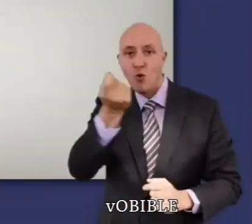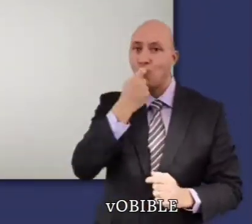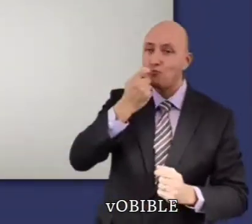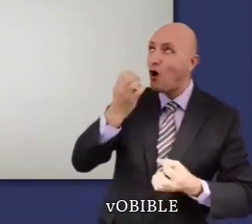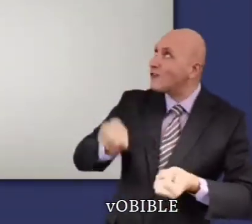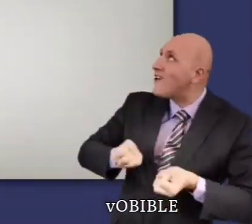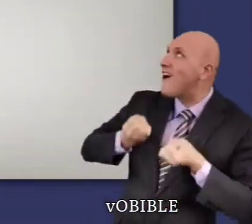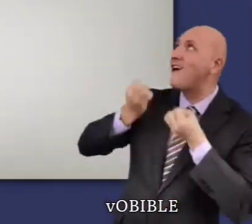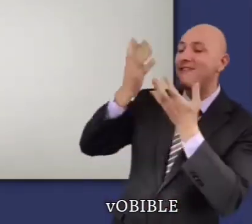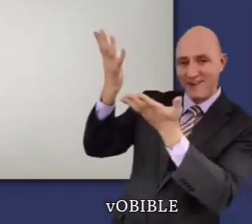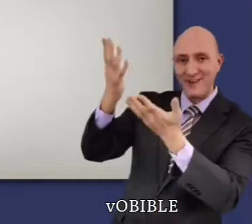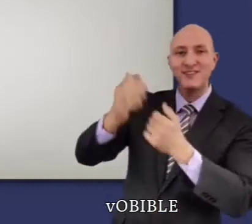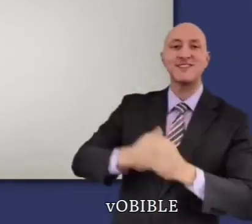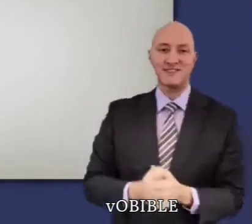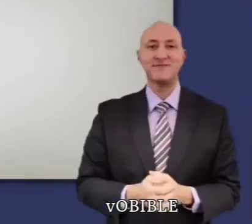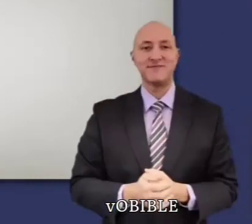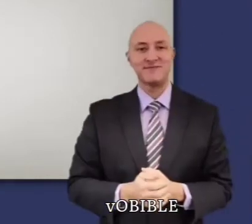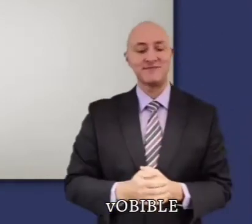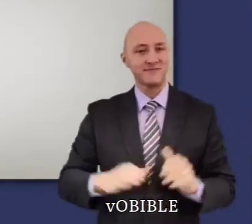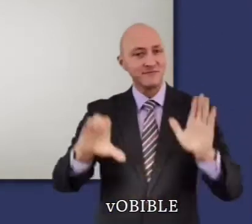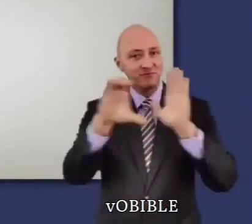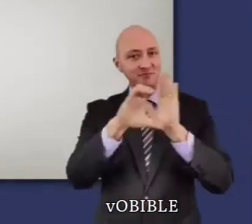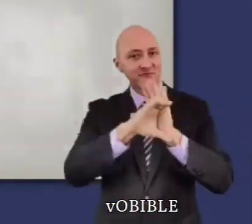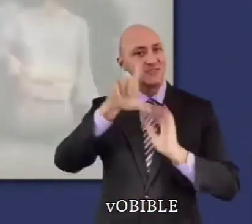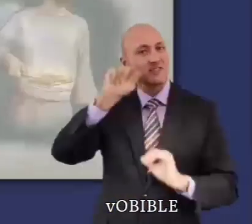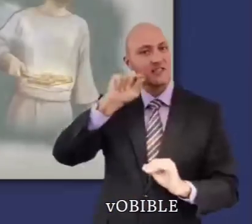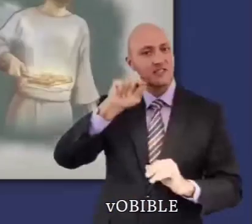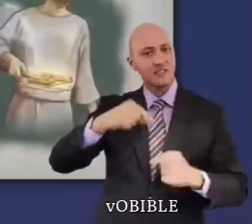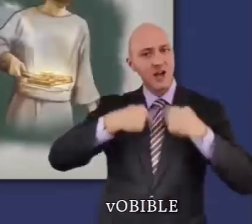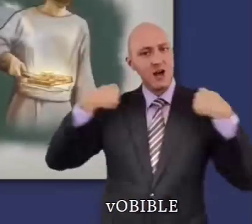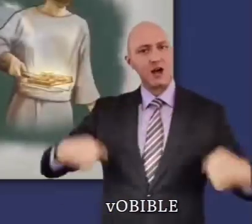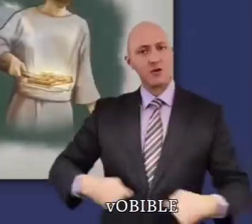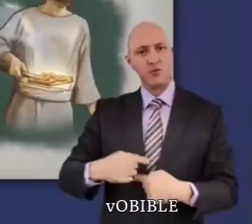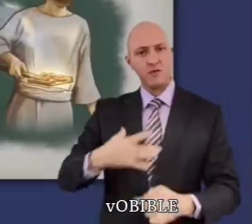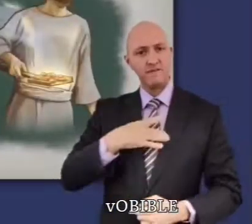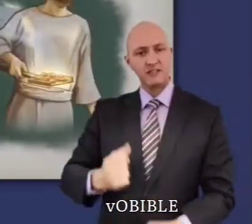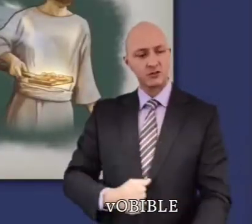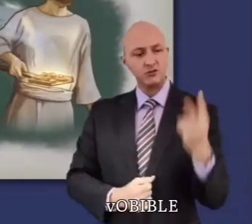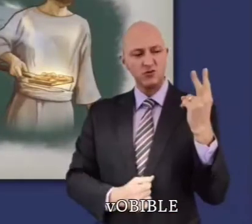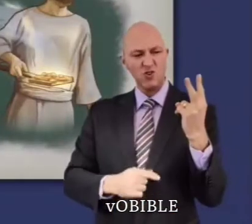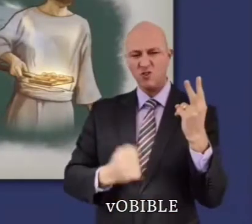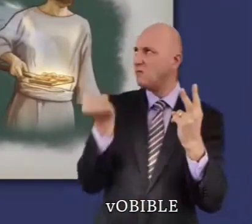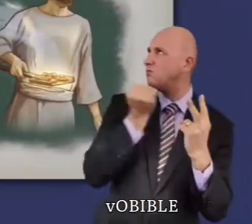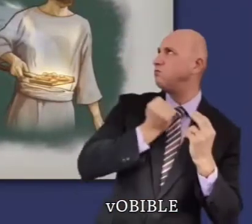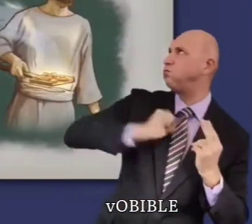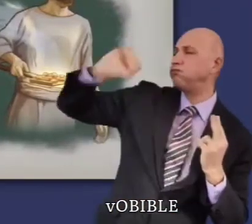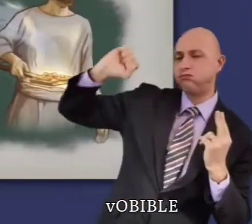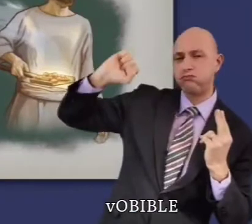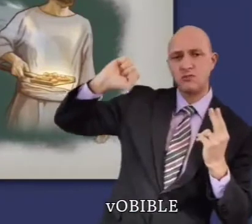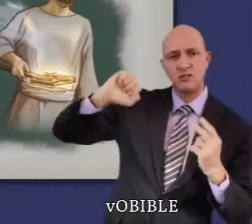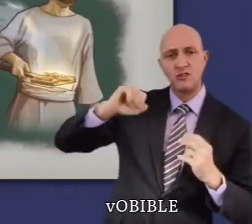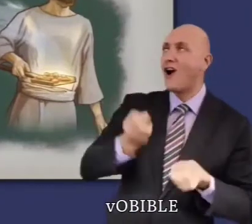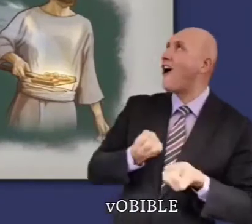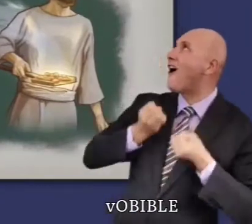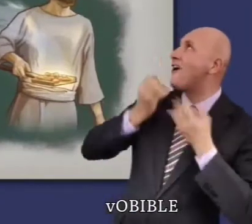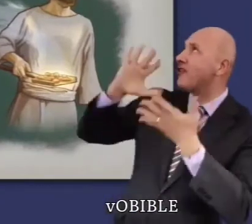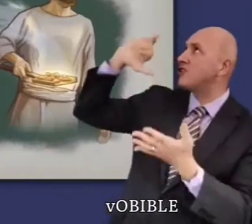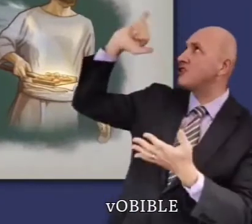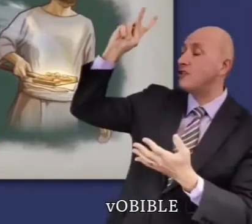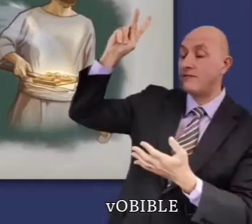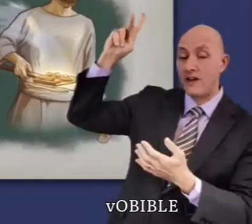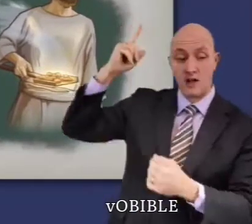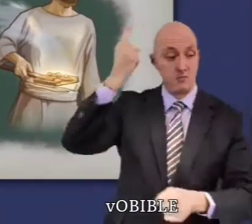Les chapitres 8 et 9 parlent de l'installation de la prêtrise, de l'onction d'Aaron comme grand prêtre et des premiers